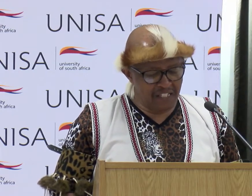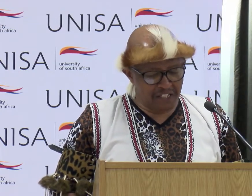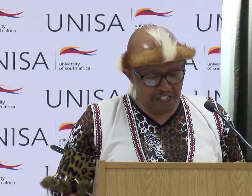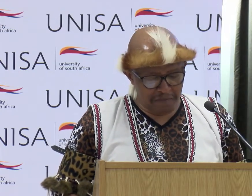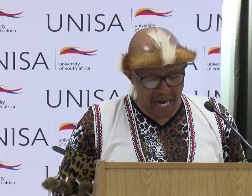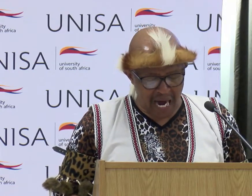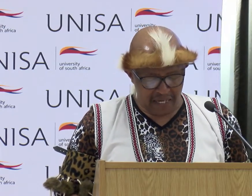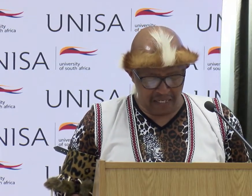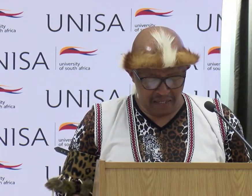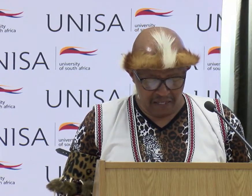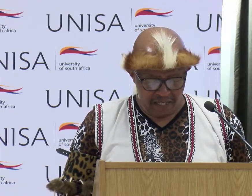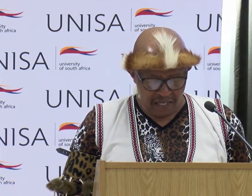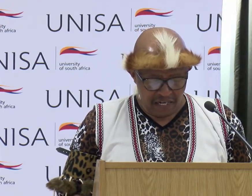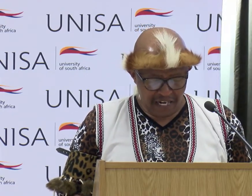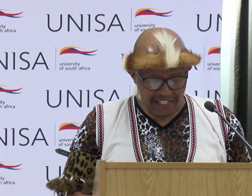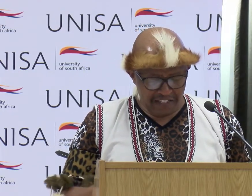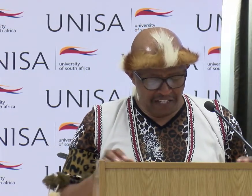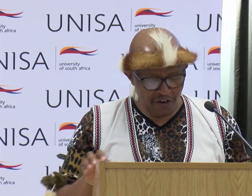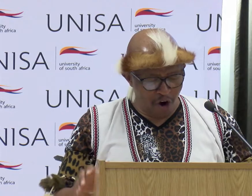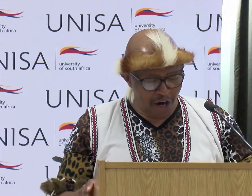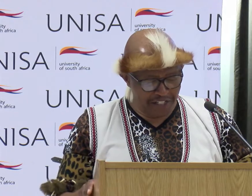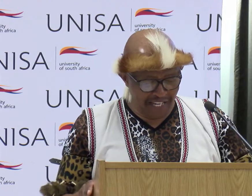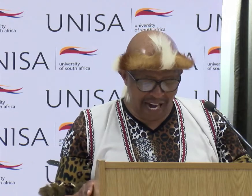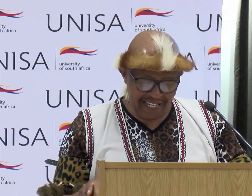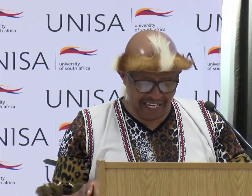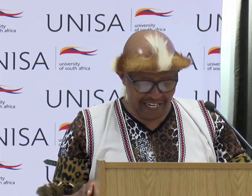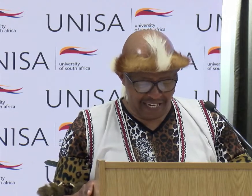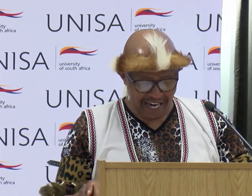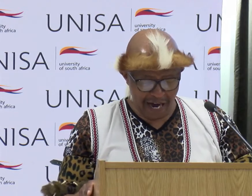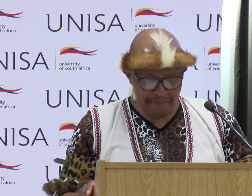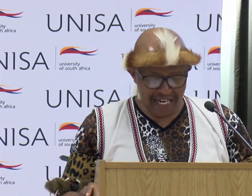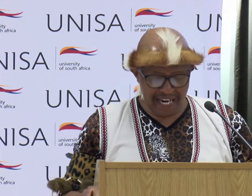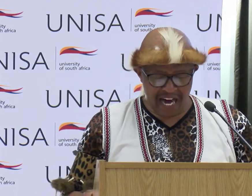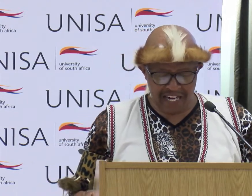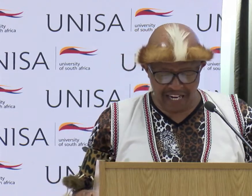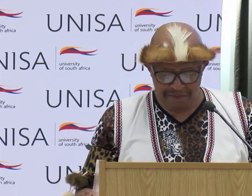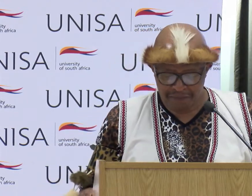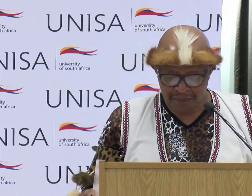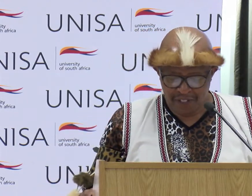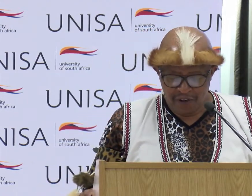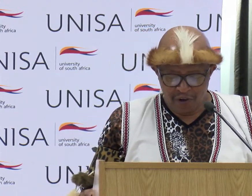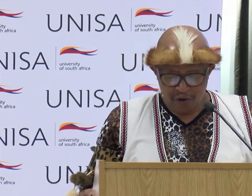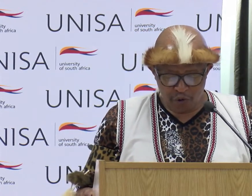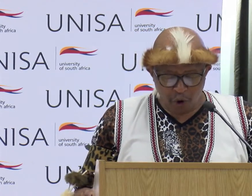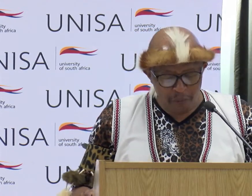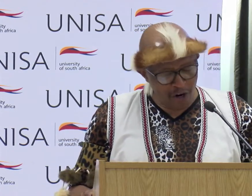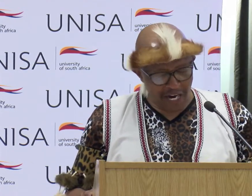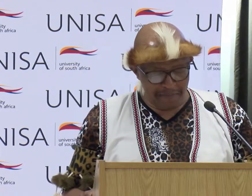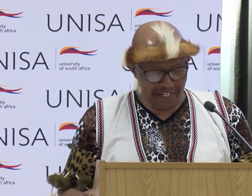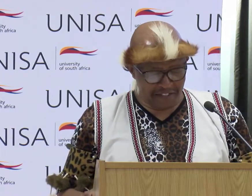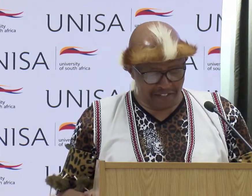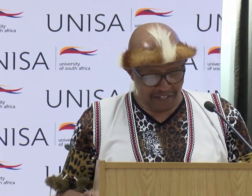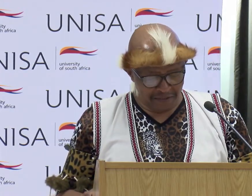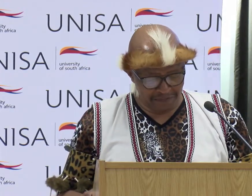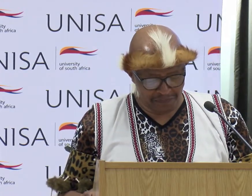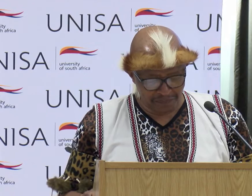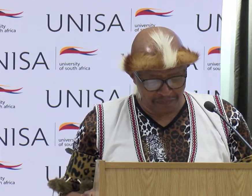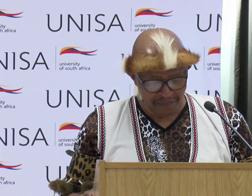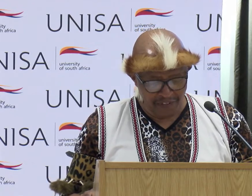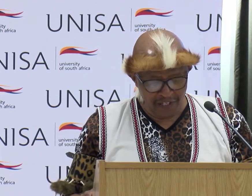mama khanyisa isibani khanyisa inkoti haye amankanka kuqhuma